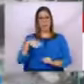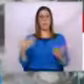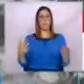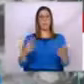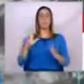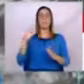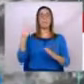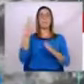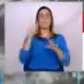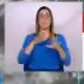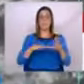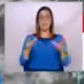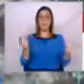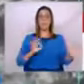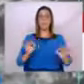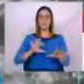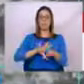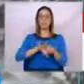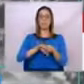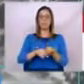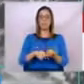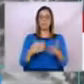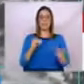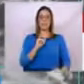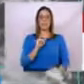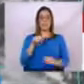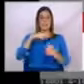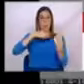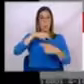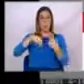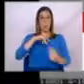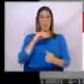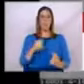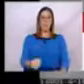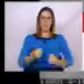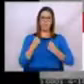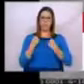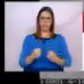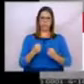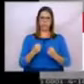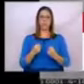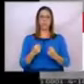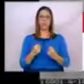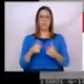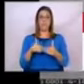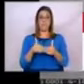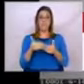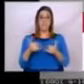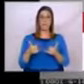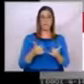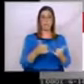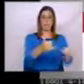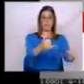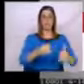Maior do que o estado que se prepara para devastar, o Irma e o seu potencial de destruição estão a caminho.